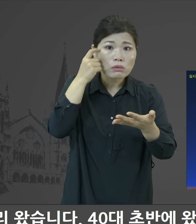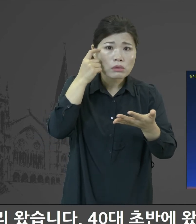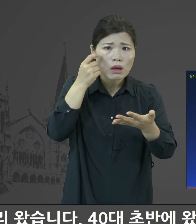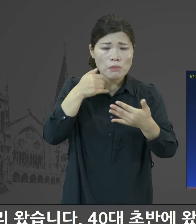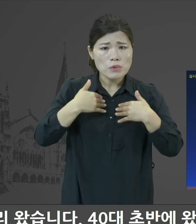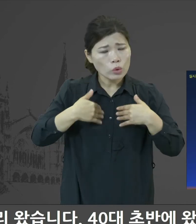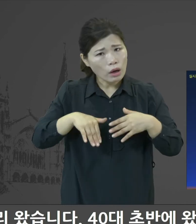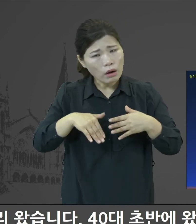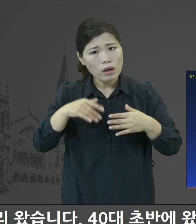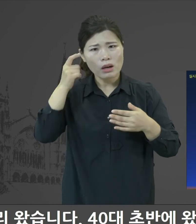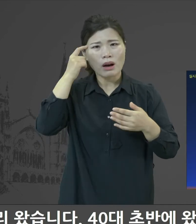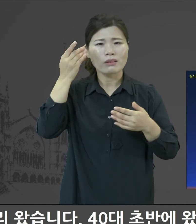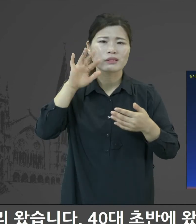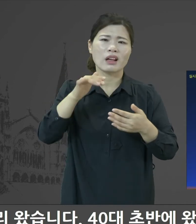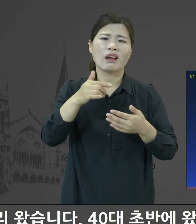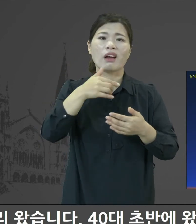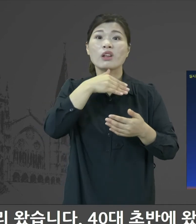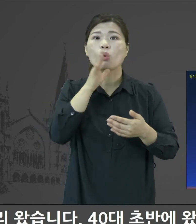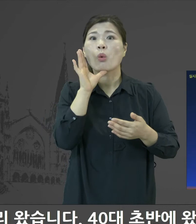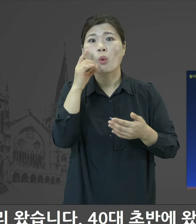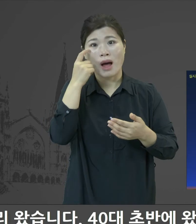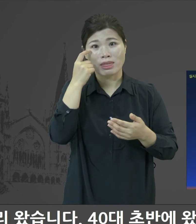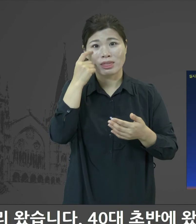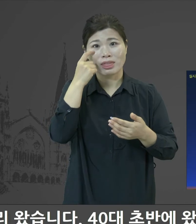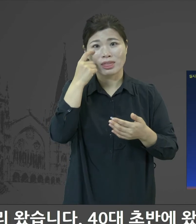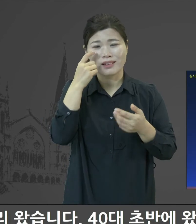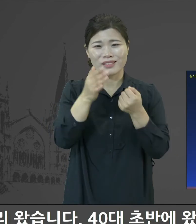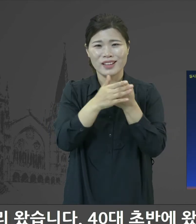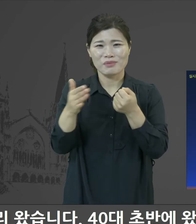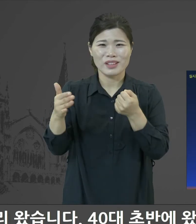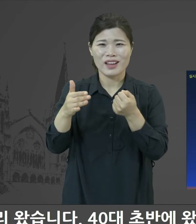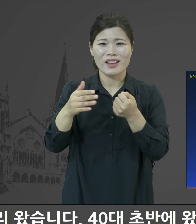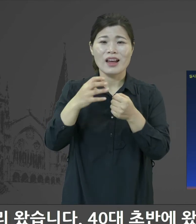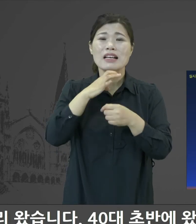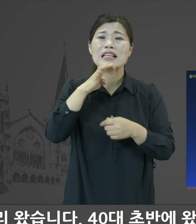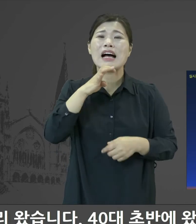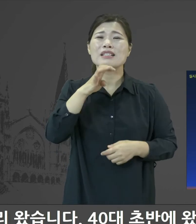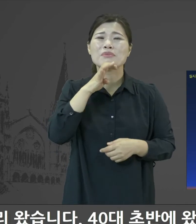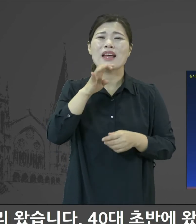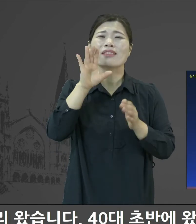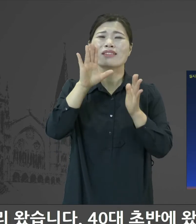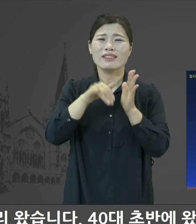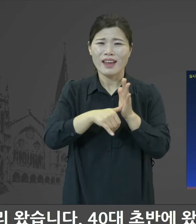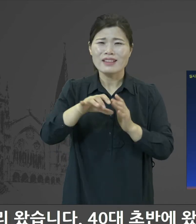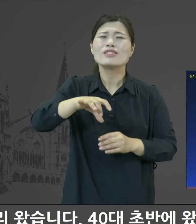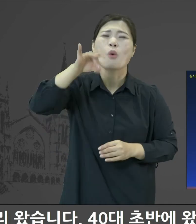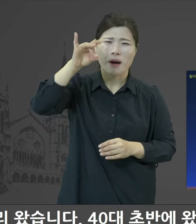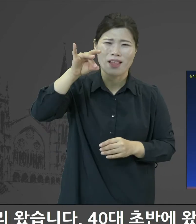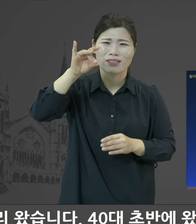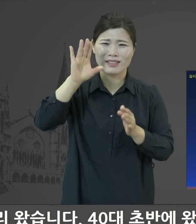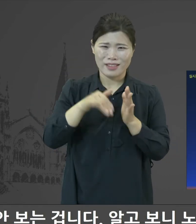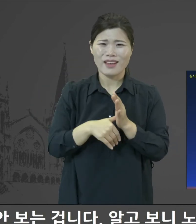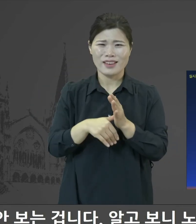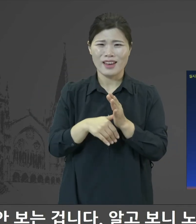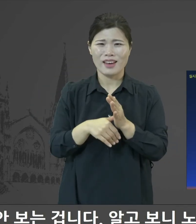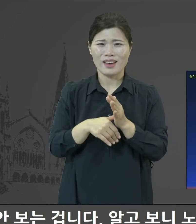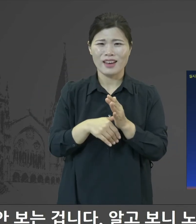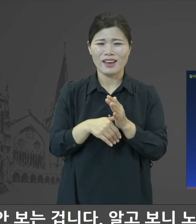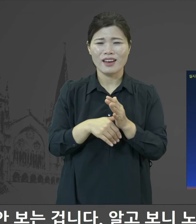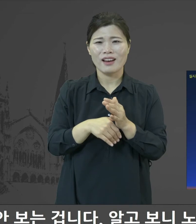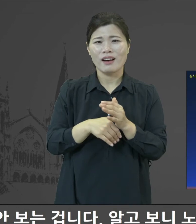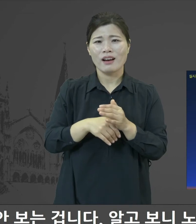피곤한가? 알고 보니까 노안이 온 거야. 이 40대 초반에 노안이 오니까 얼마나 마음에 낙심 기운이